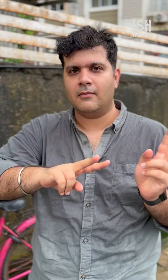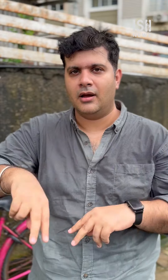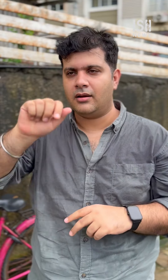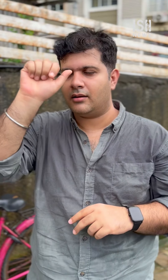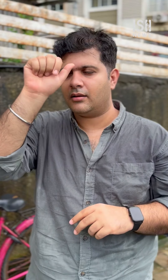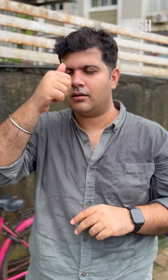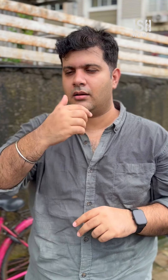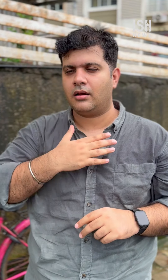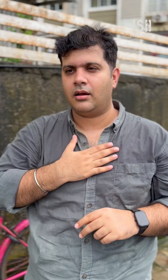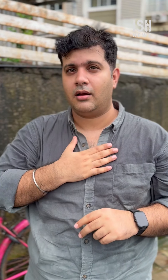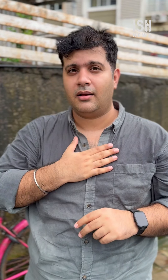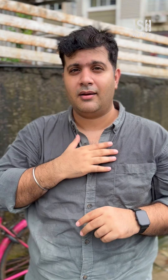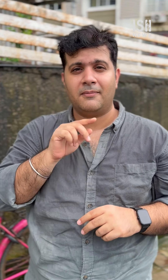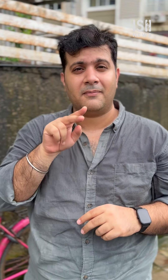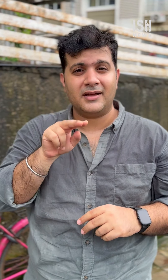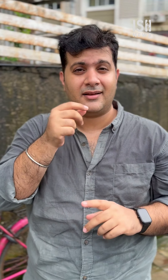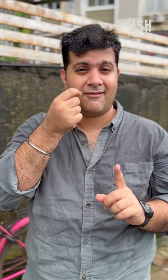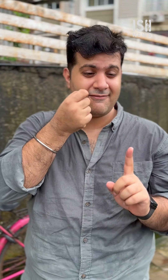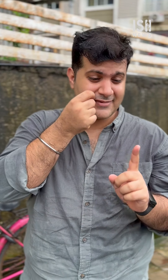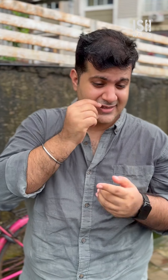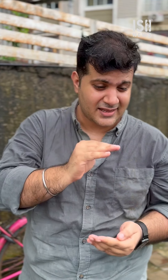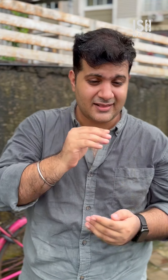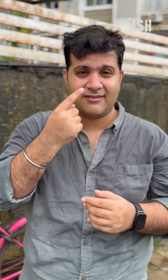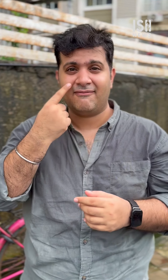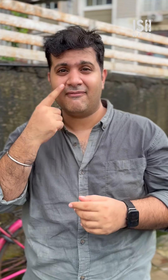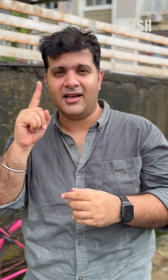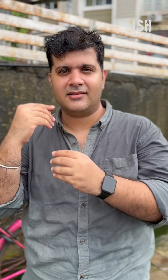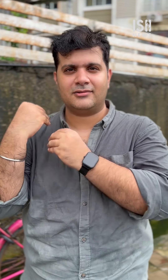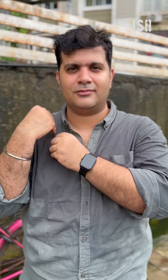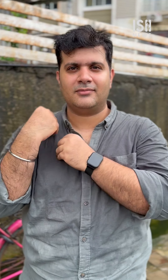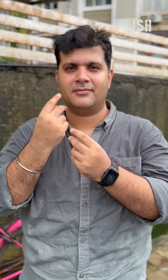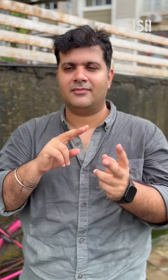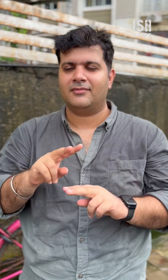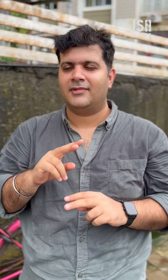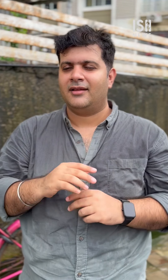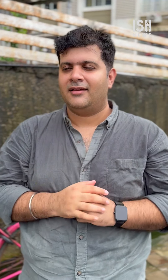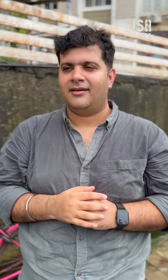लेते हैं और भारत वापस ले आते हैं। बाप बेटे की रिश्ते की अच्छी कहानी है।